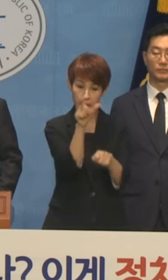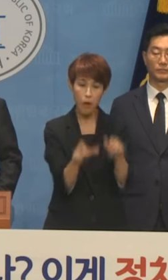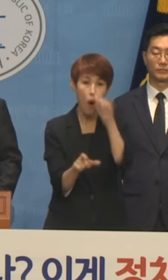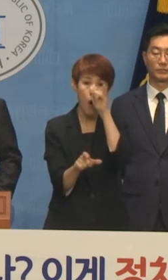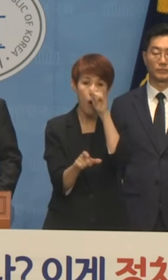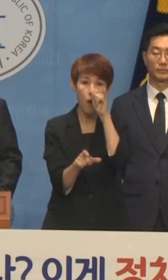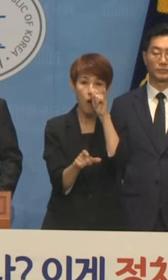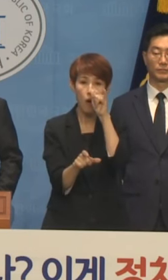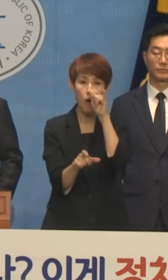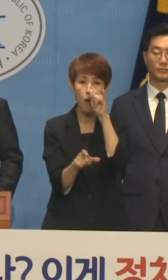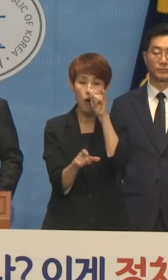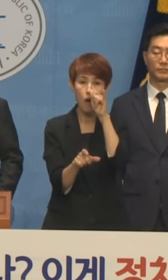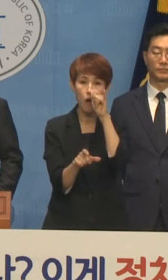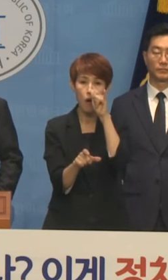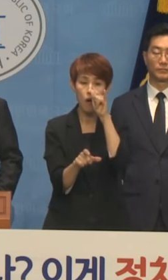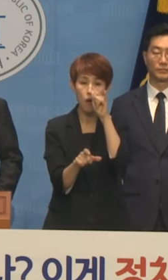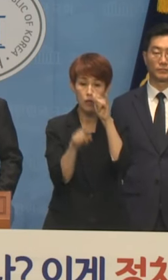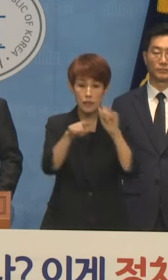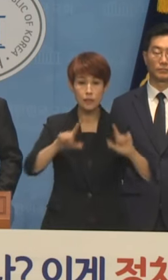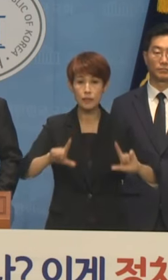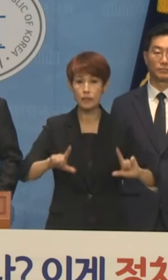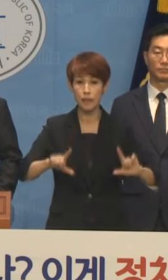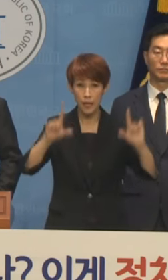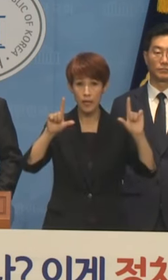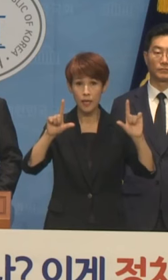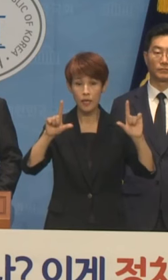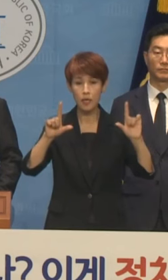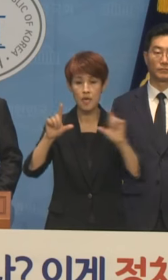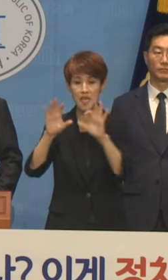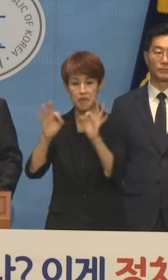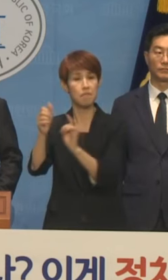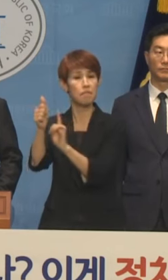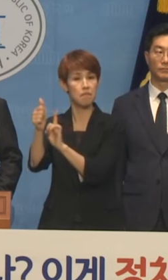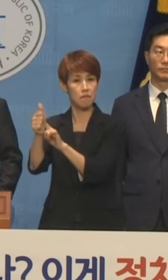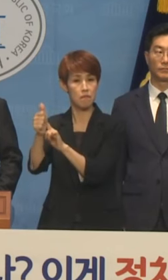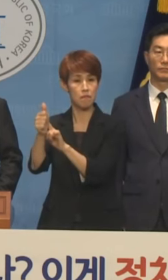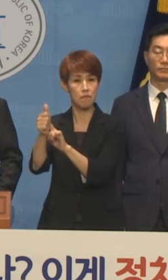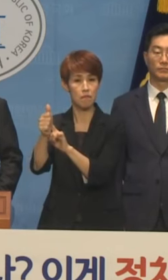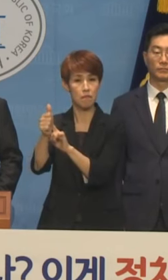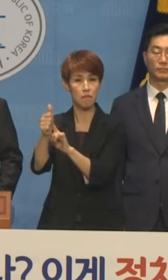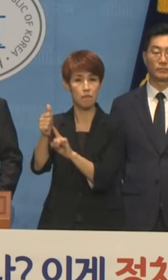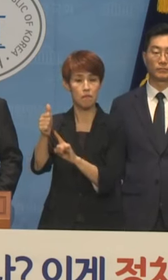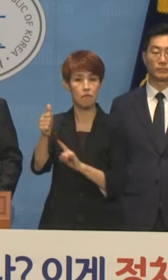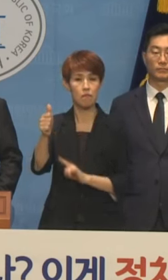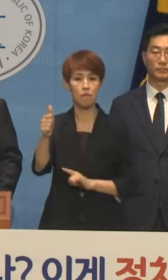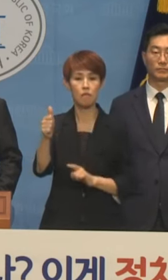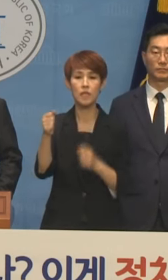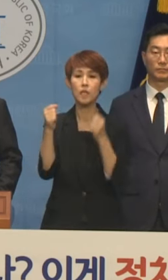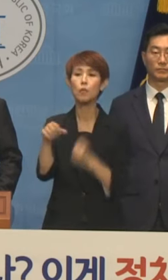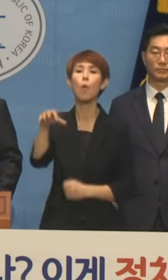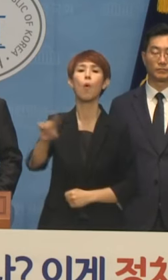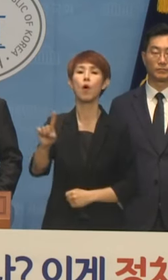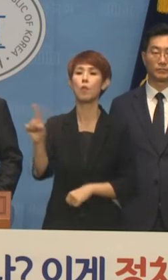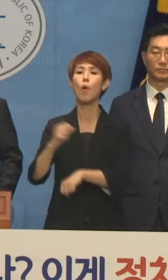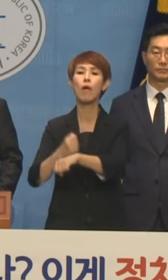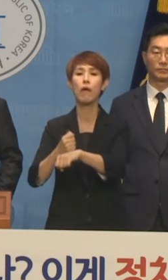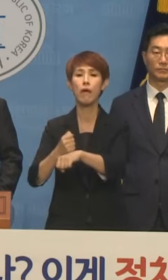그 부분들의 그날 김영철 검사가 어디에 있었는지, 뭘